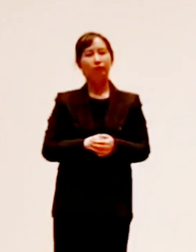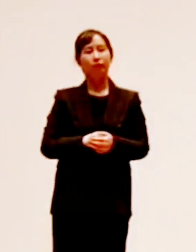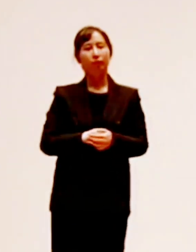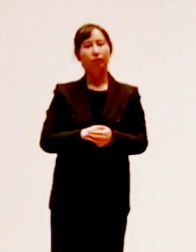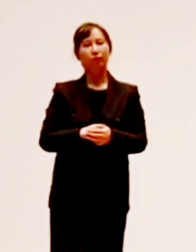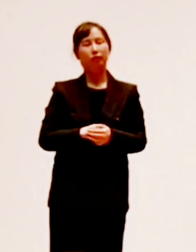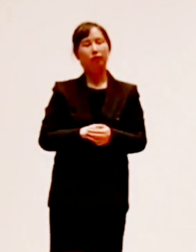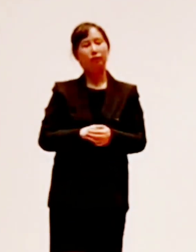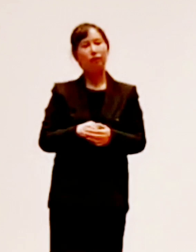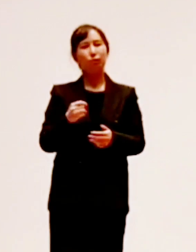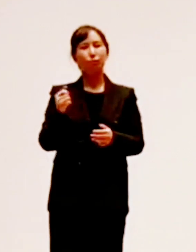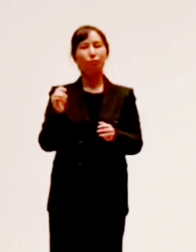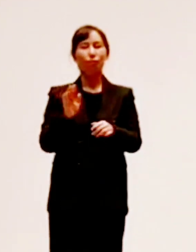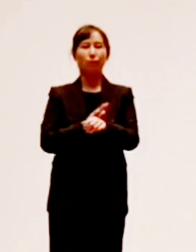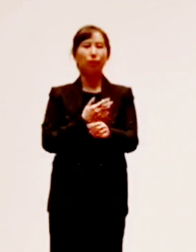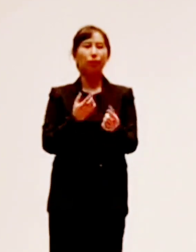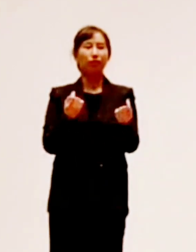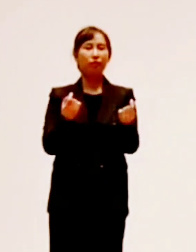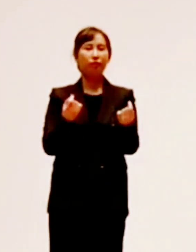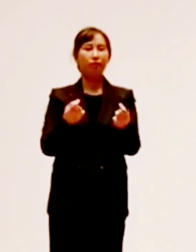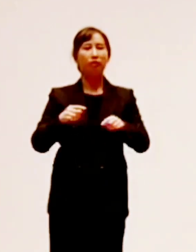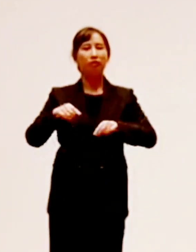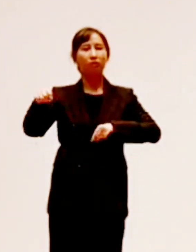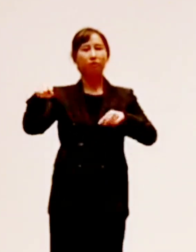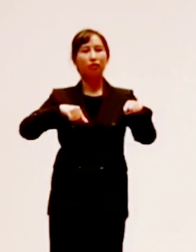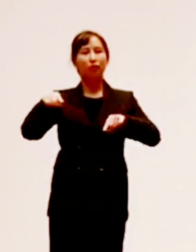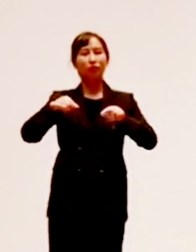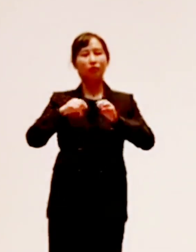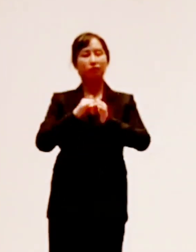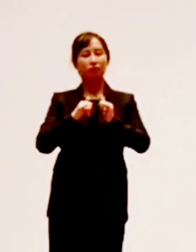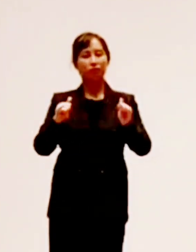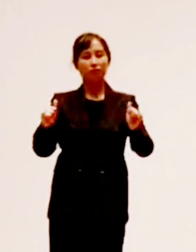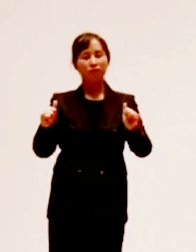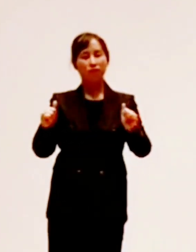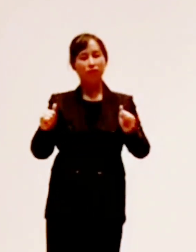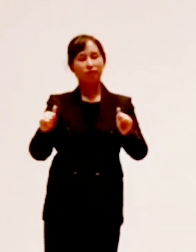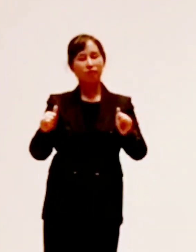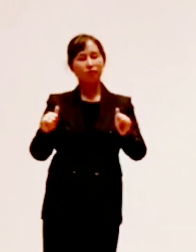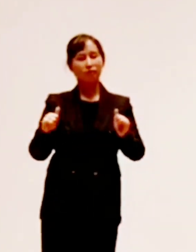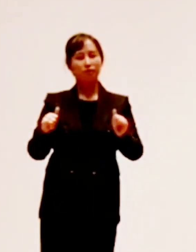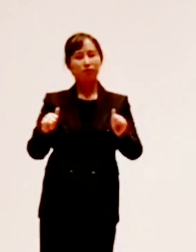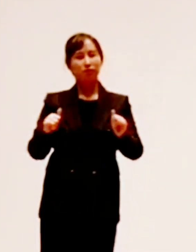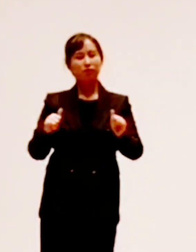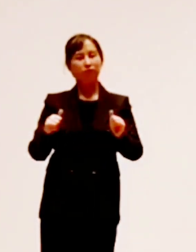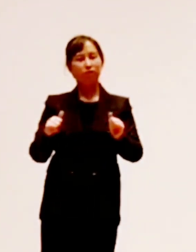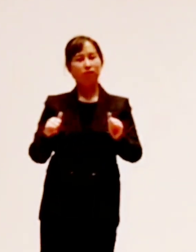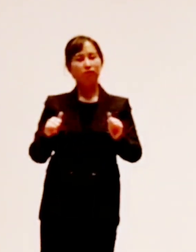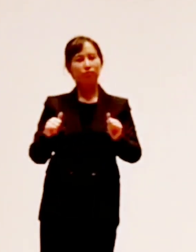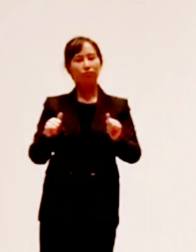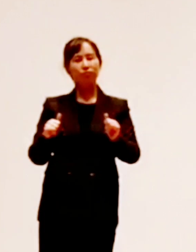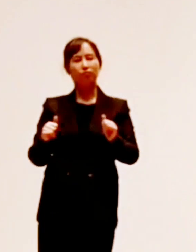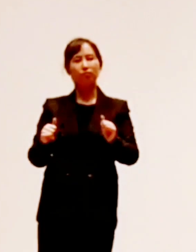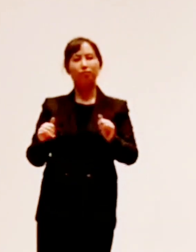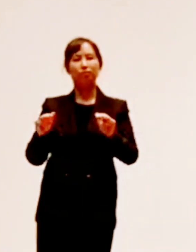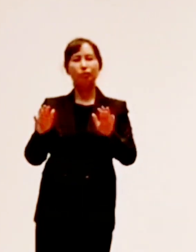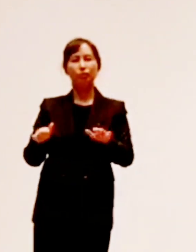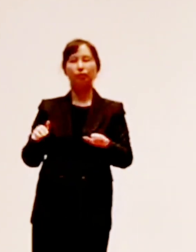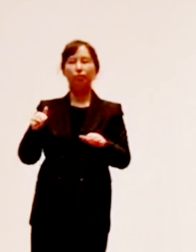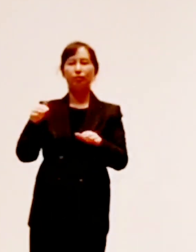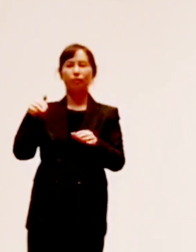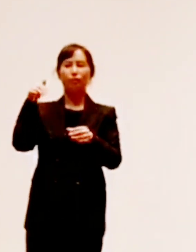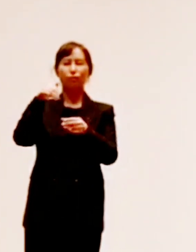그건 좀 아닌 것 같습니다. 우리 정치인들은 이 선거 때가 되면 표를